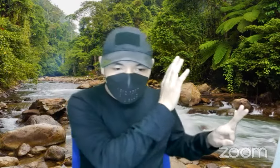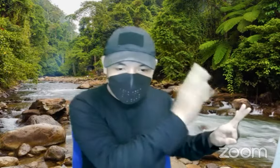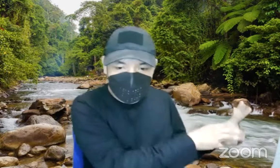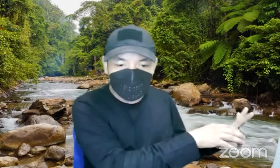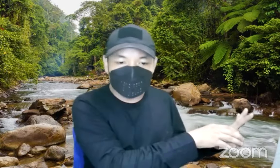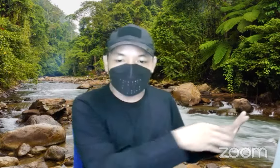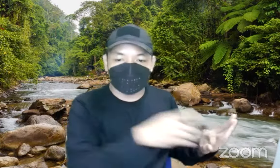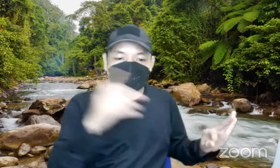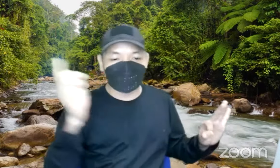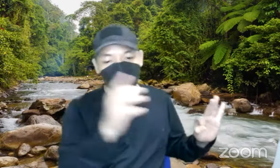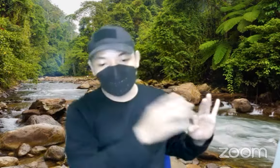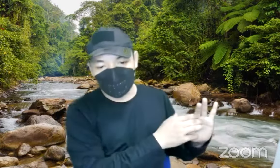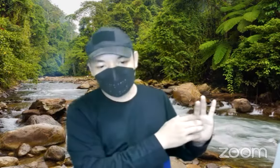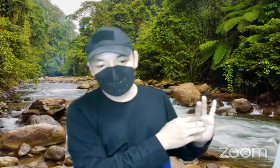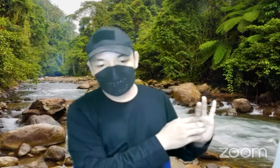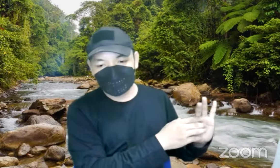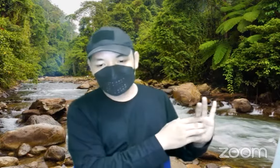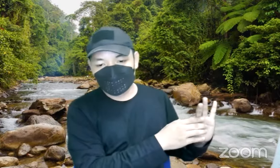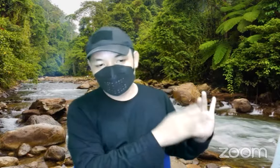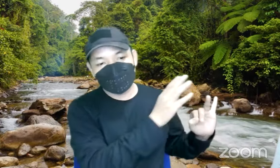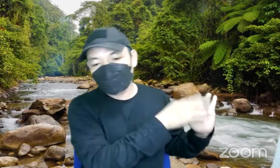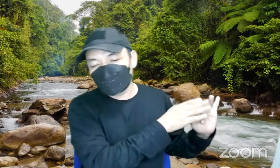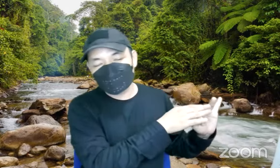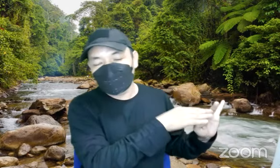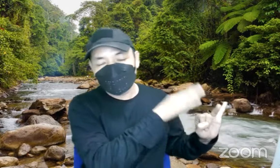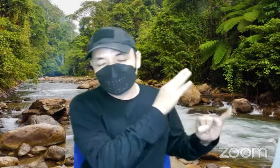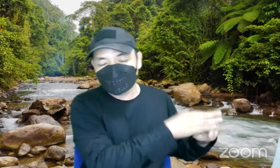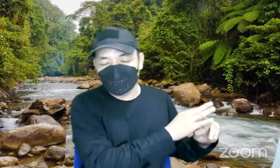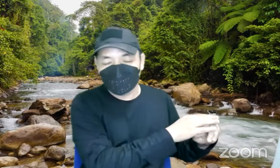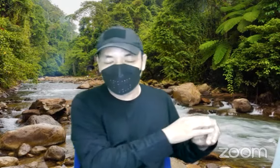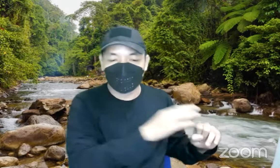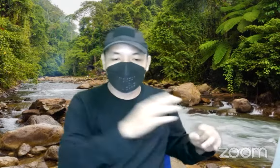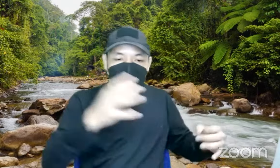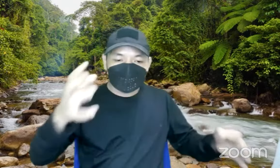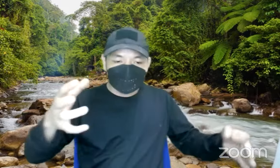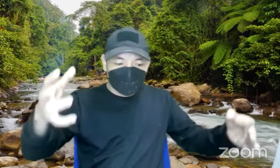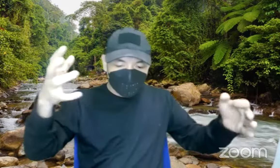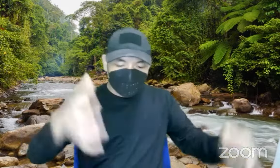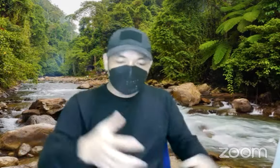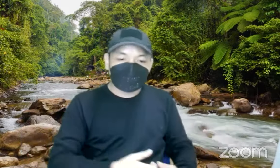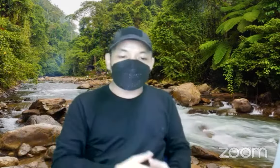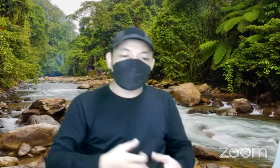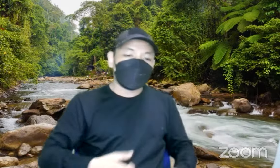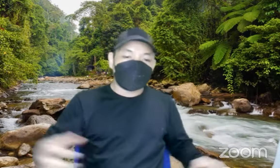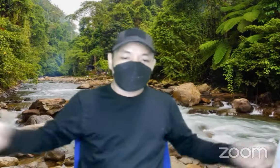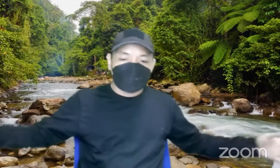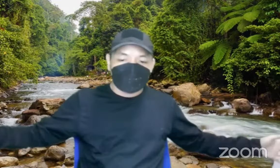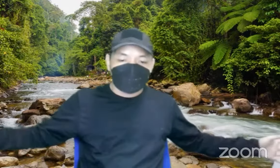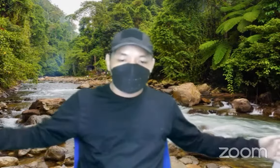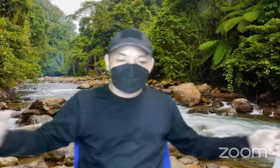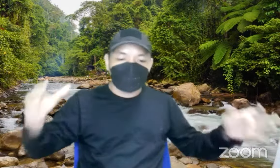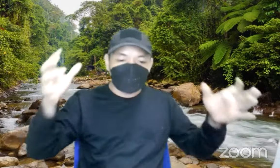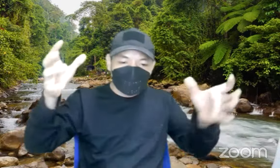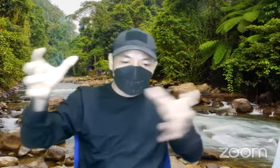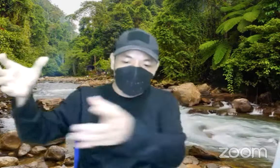တရုတ်ပါဆိုရင်တရုတ်ရှင်းပါလိမ့်မယ်နော်ဘယ်နိုင်ငံမှာဆိုပါပဲရောင်းစားလို့ကတော့နော်တိုက်စီရမိတဲ့လက်နဲ့တွေမှာအကုန်လုံး main in